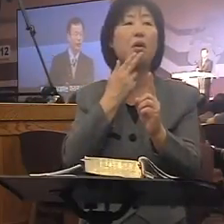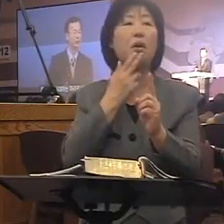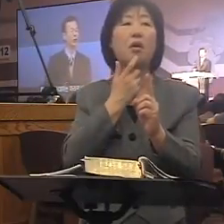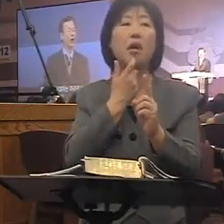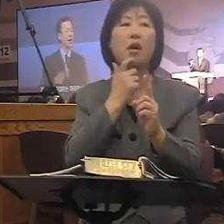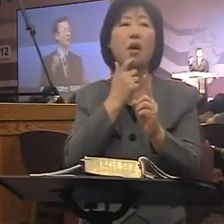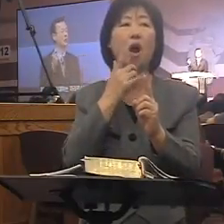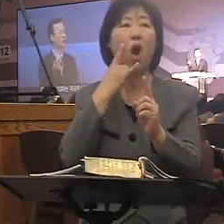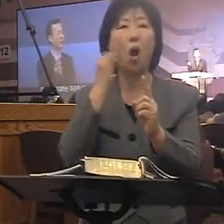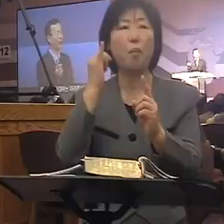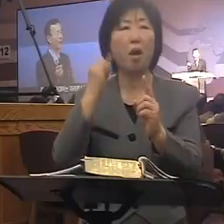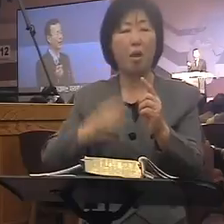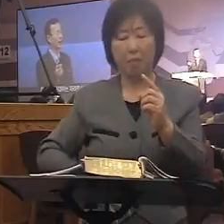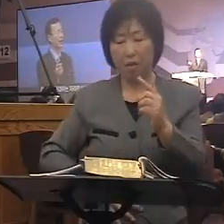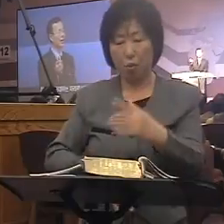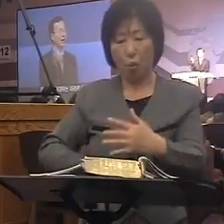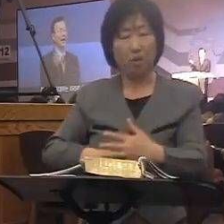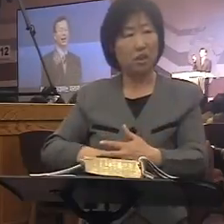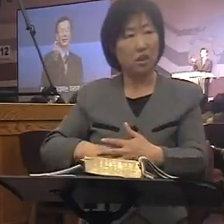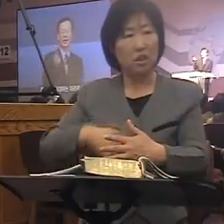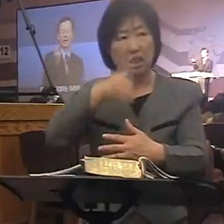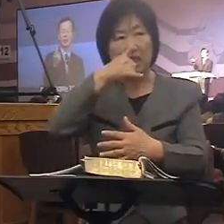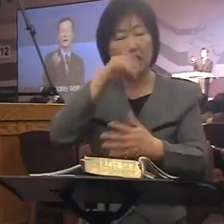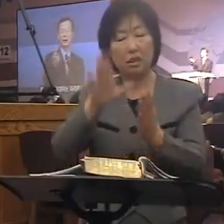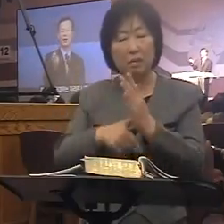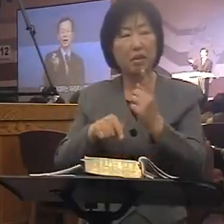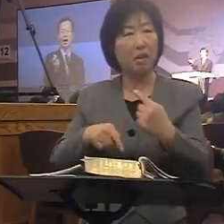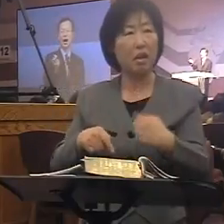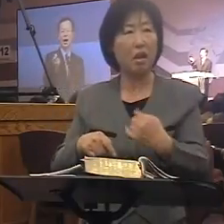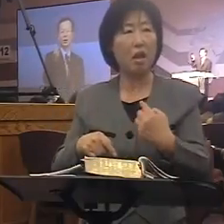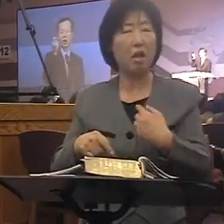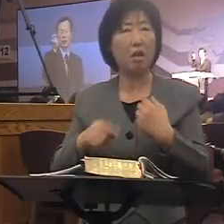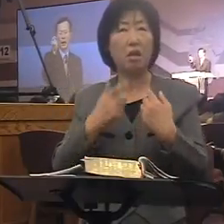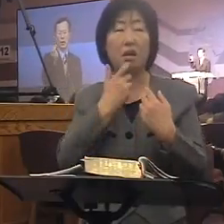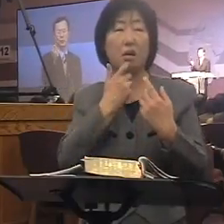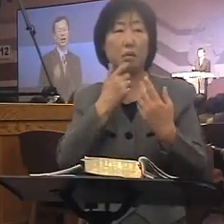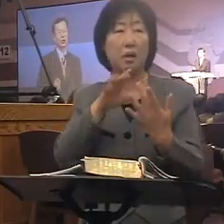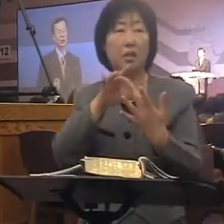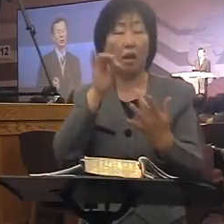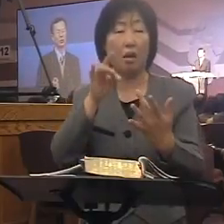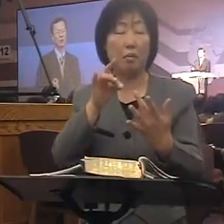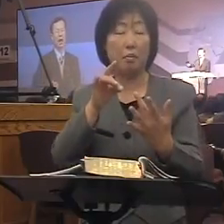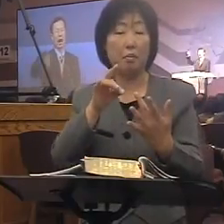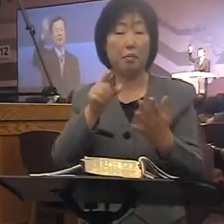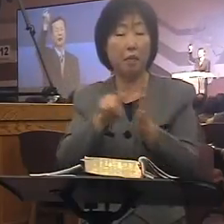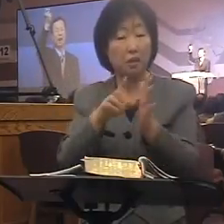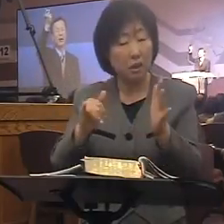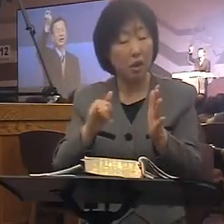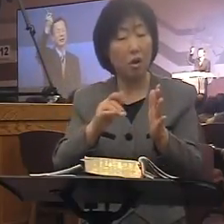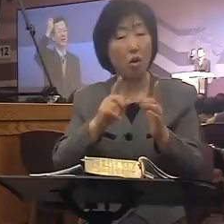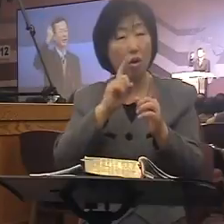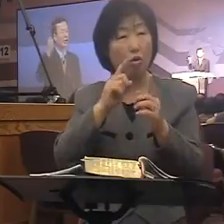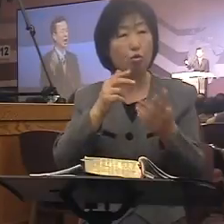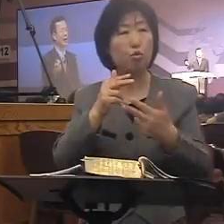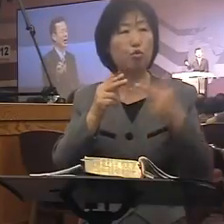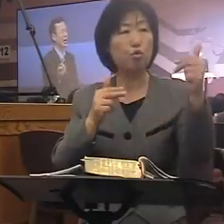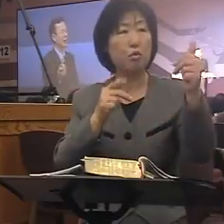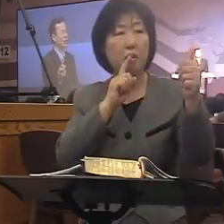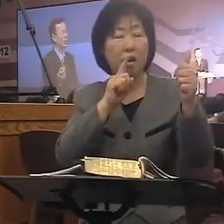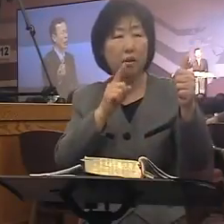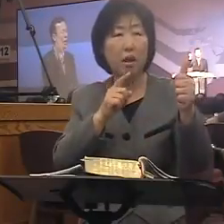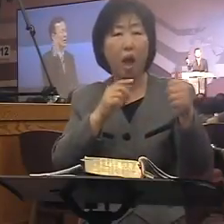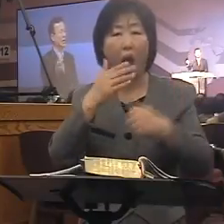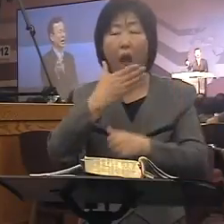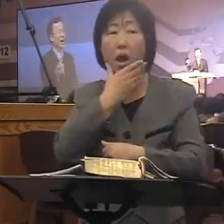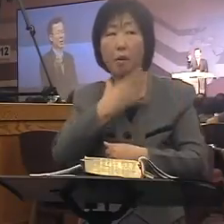뱃속에 있을 때부터 하나님으로부터 얘가 택함을 받은 자라 주님이 말씀을 하셨거든요. 아브라함의 하나님이 이삭의